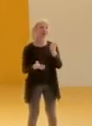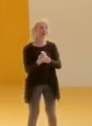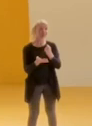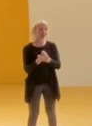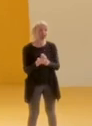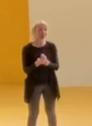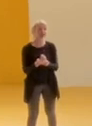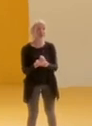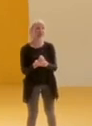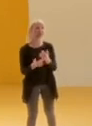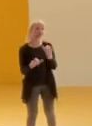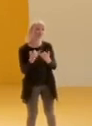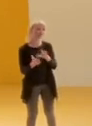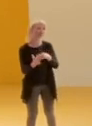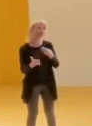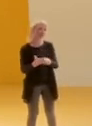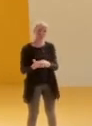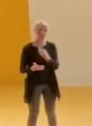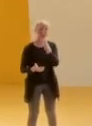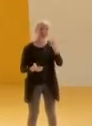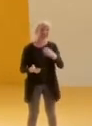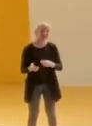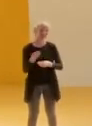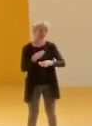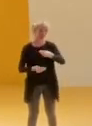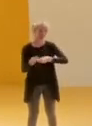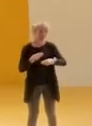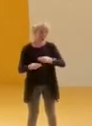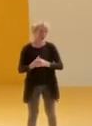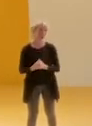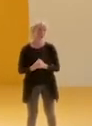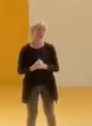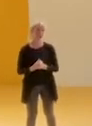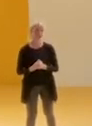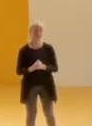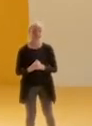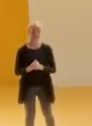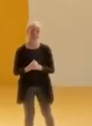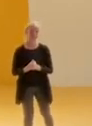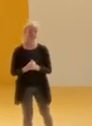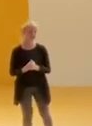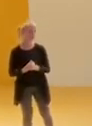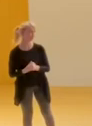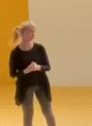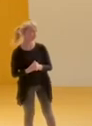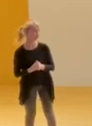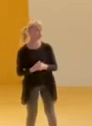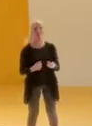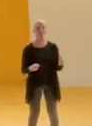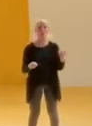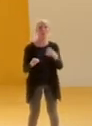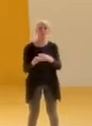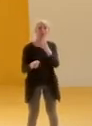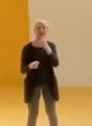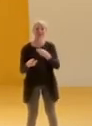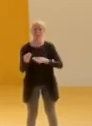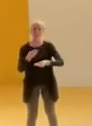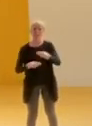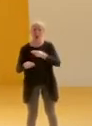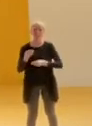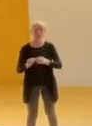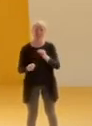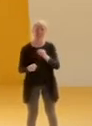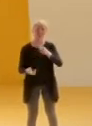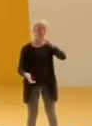o których część z państwa Pewnie za chwilę będzie słyszeć które kryptowaluty odnoszą największy